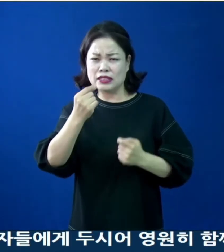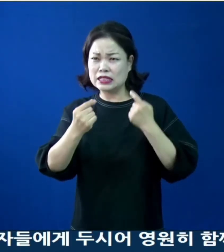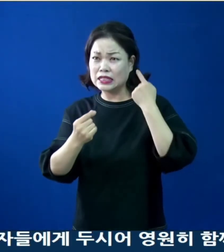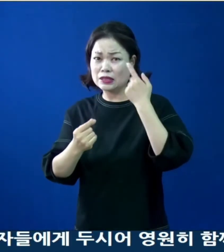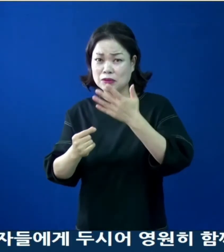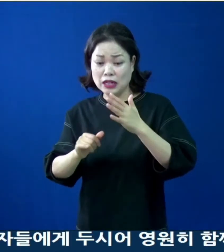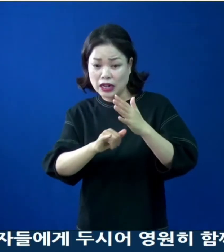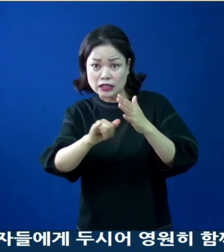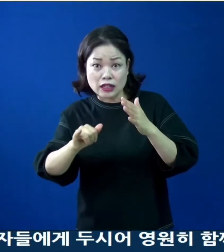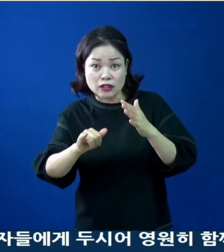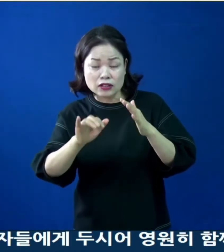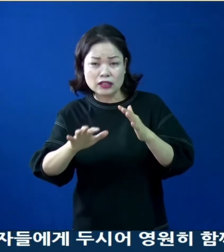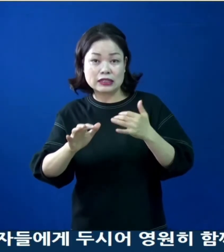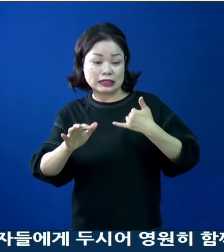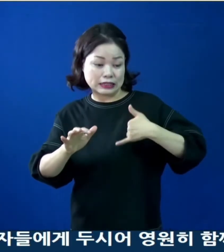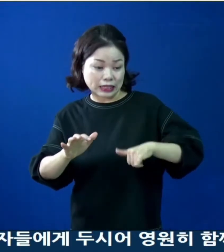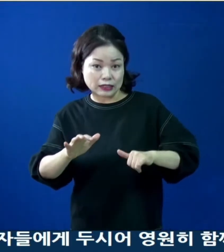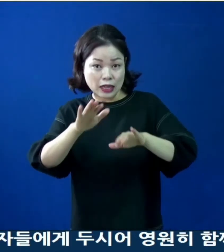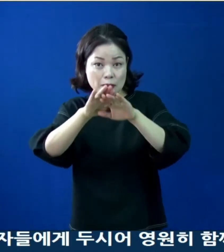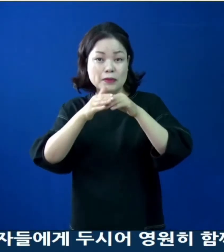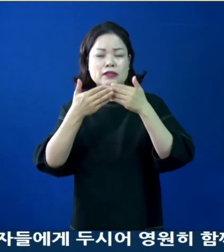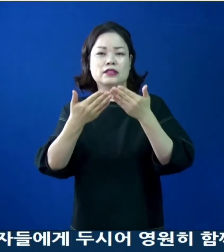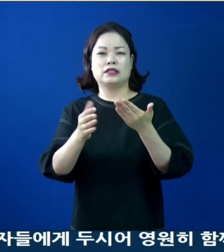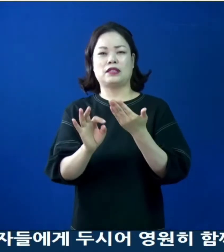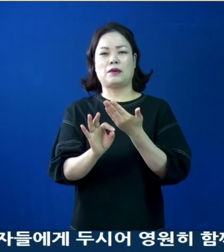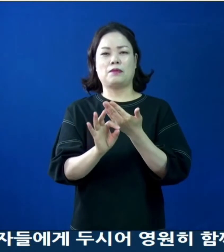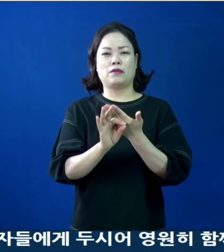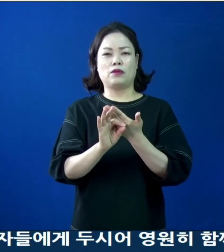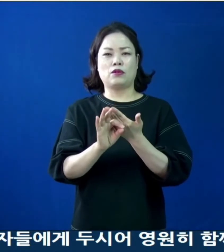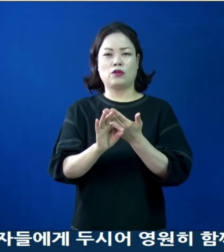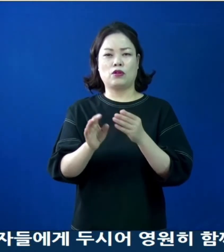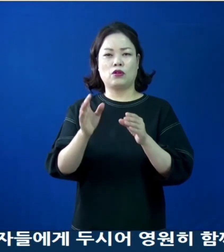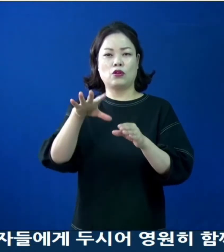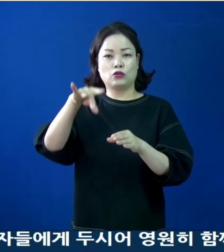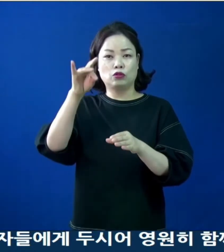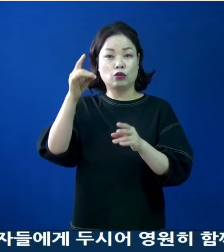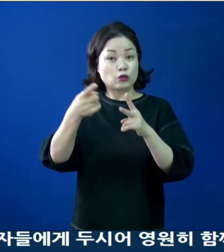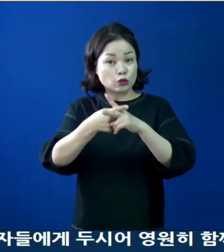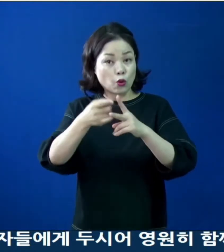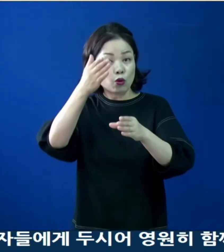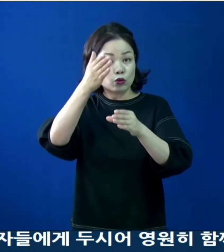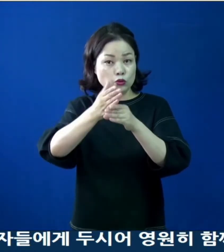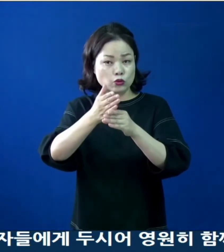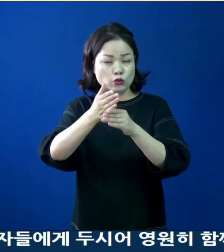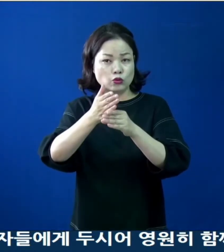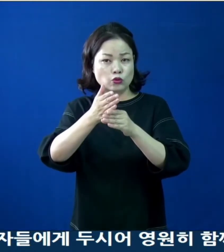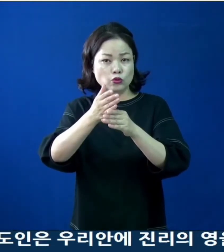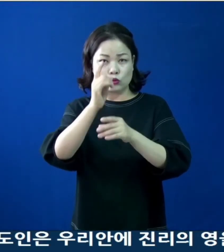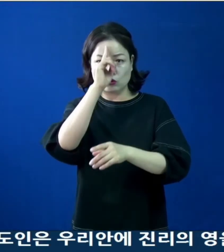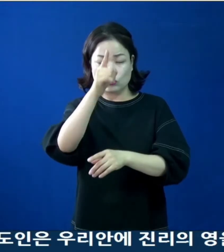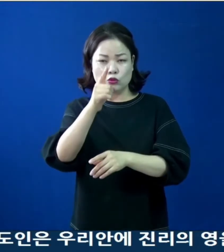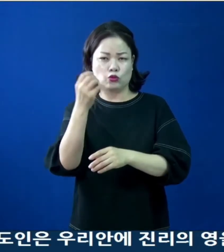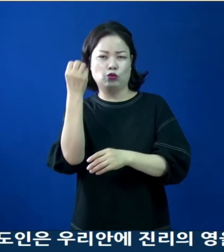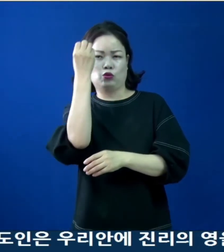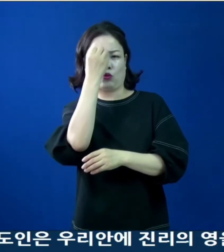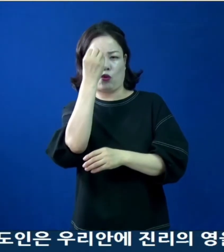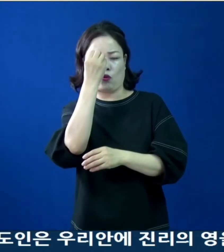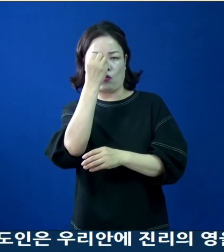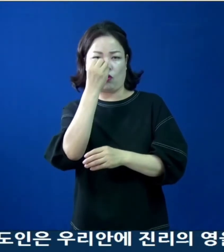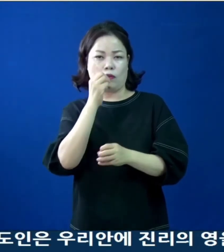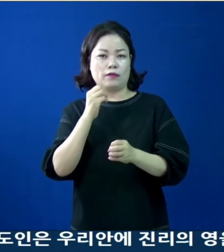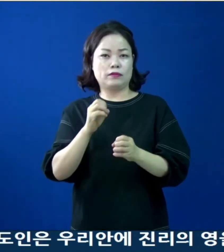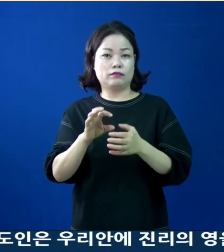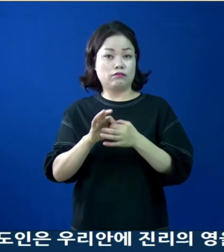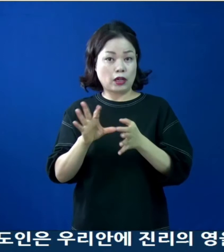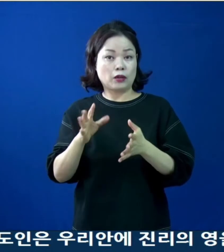혹시 가정에서 지금 자녀들과 예배드리고 있다면 초, 중, 고 상관없이 한번 이 질문에 부모님들이 답을 한번